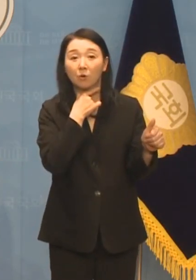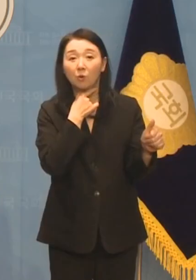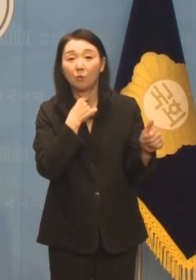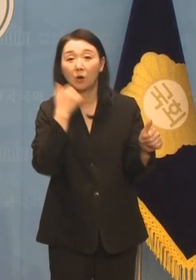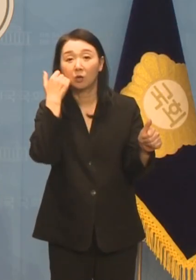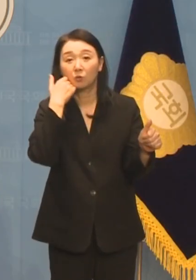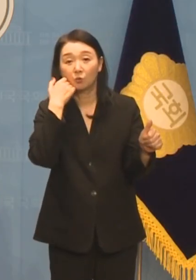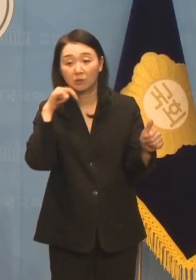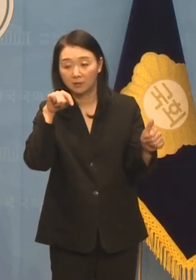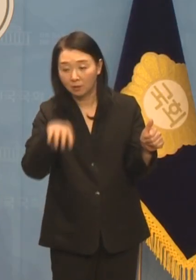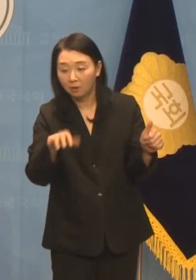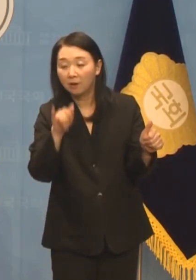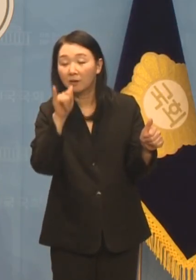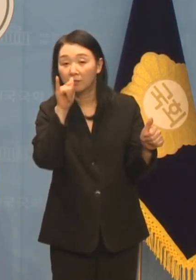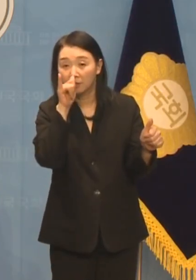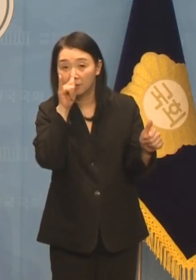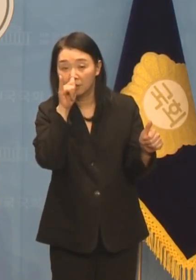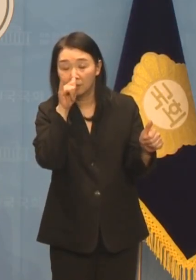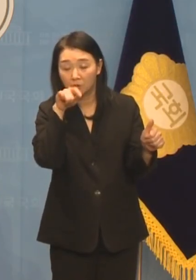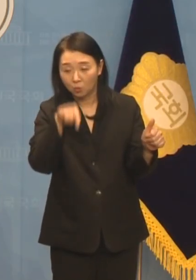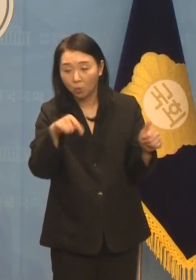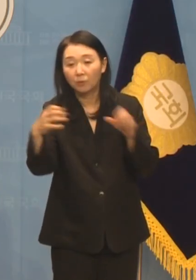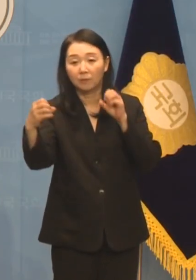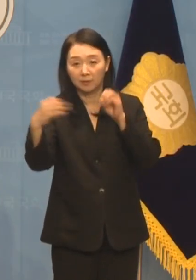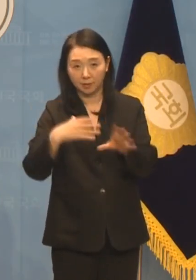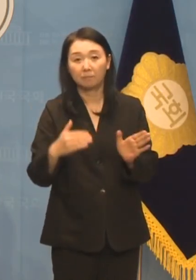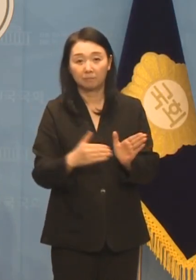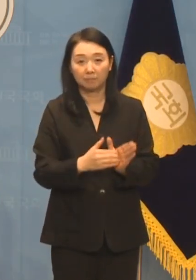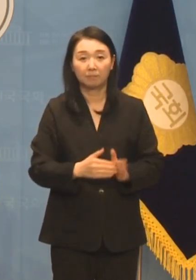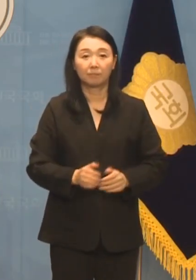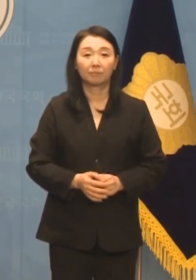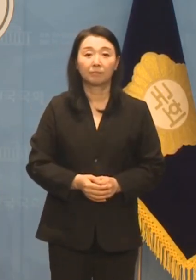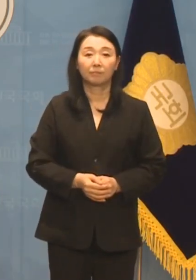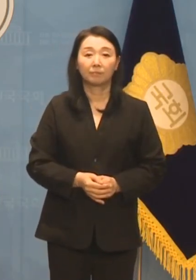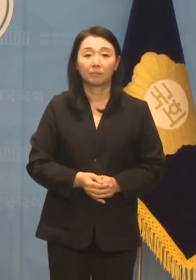그 현장에 있는 답이 되었습니다.